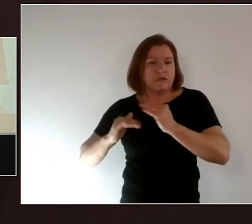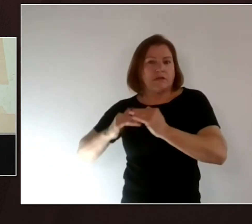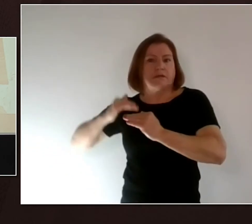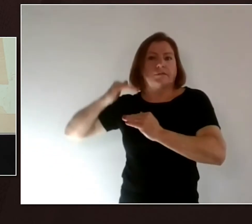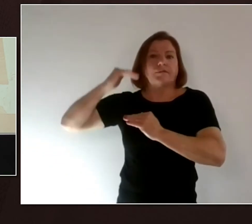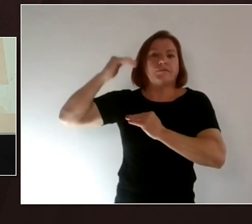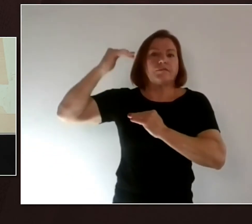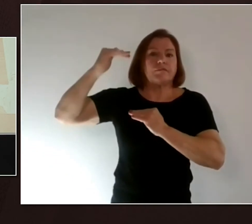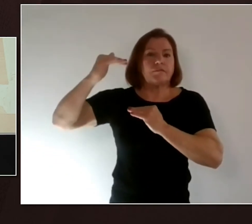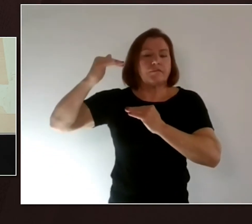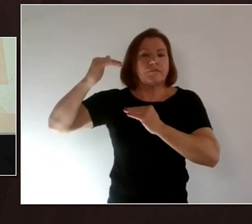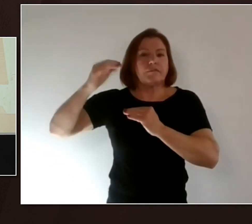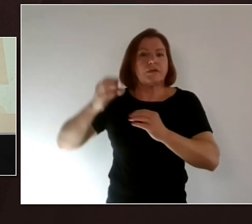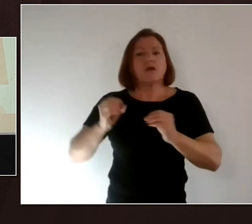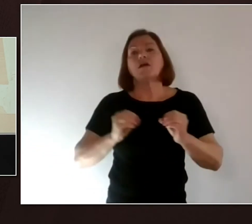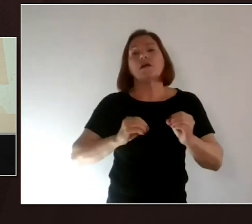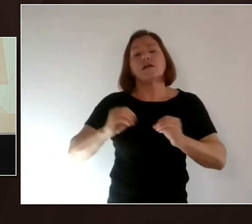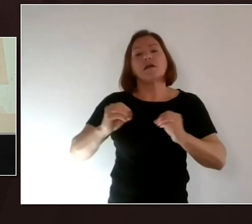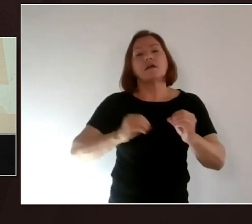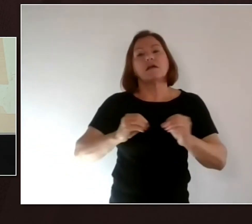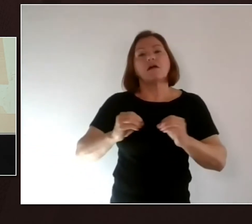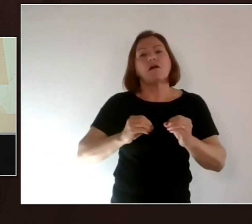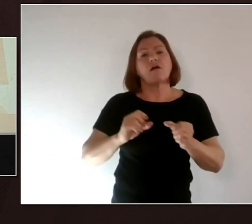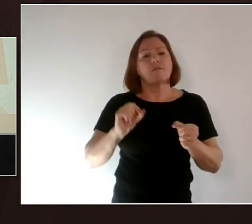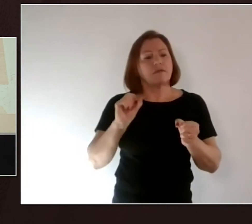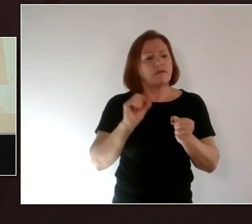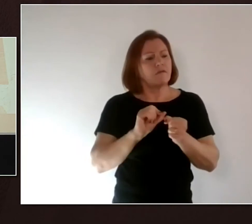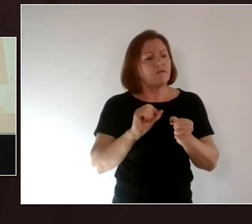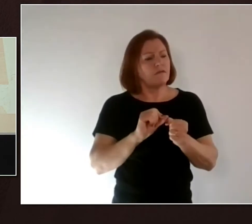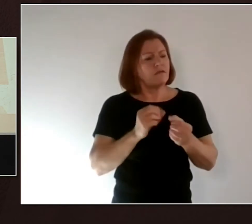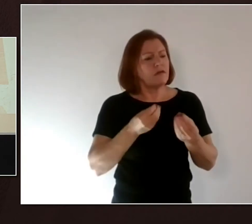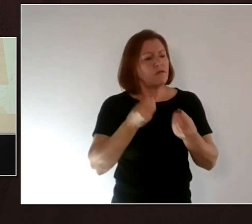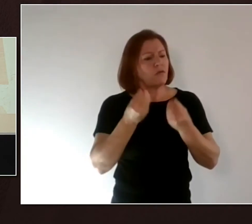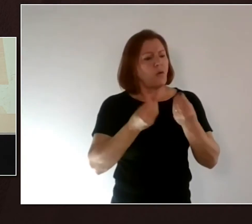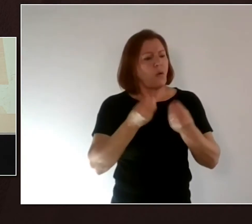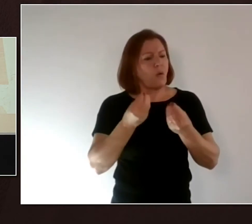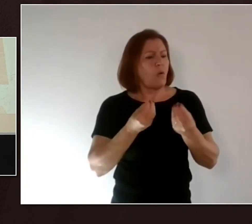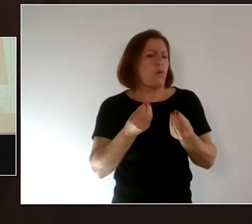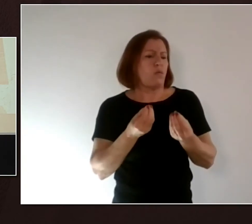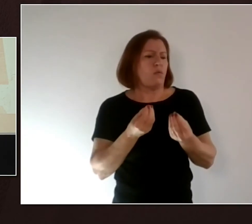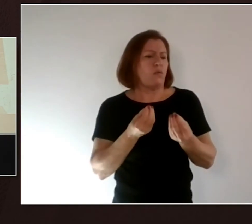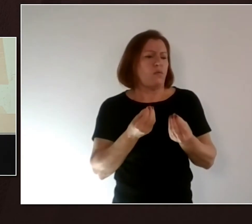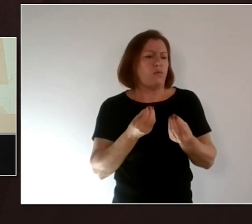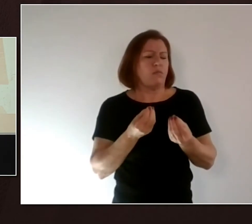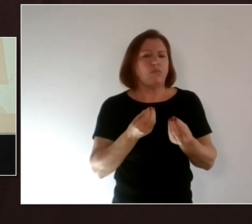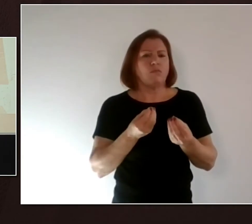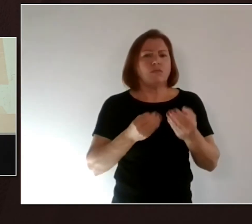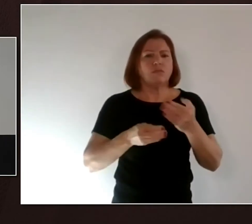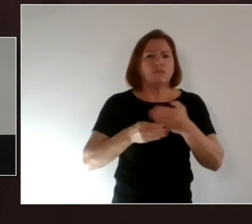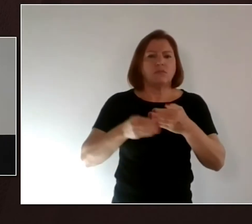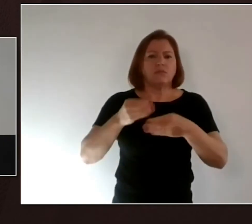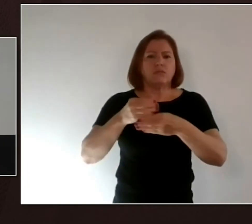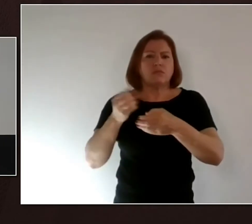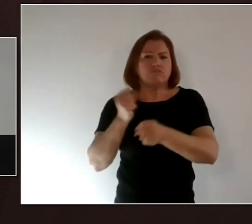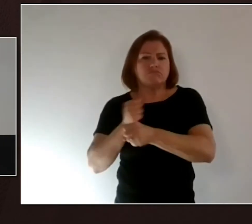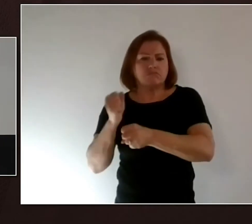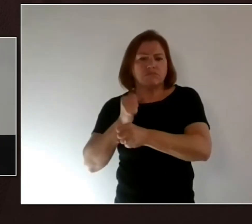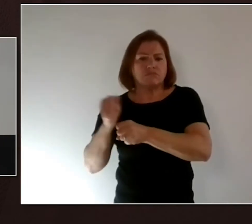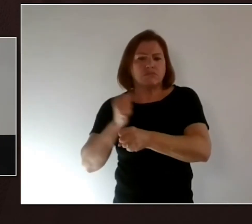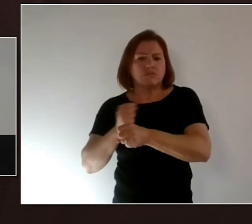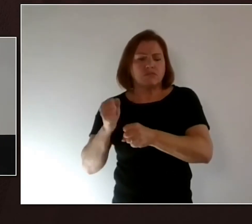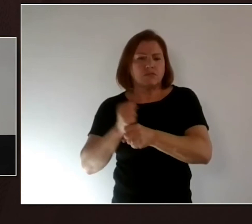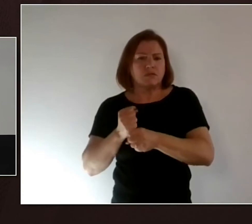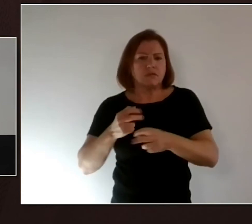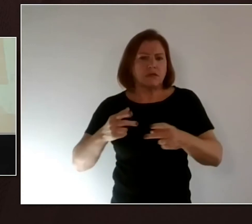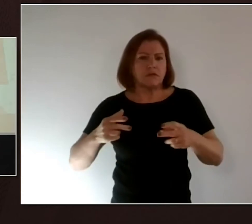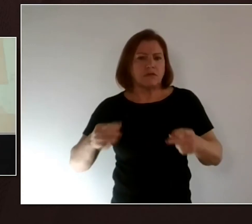você fez obra com material correto, tá? Então, a vida, aí entra o que eu